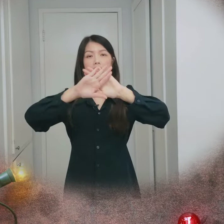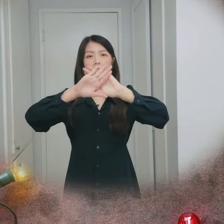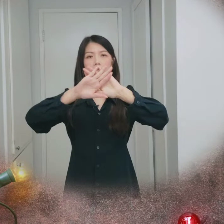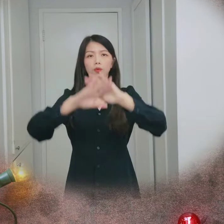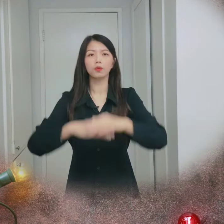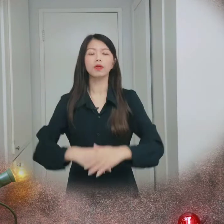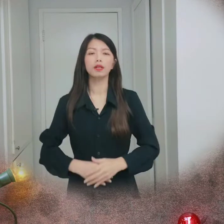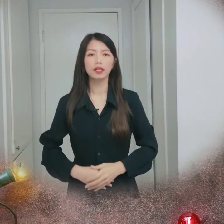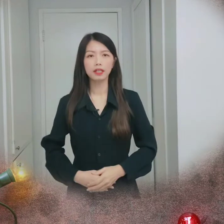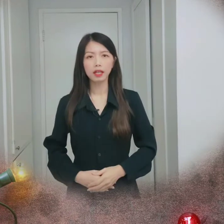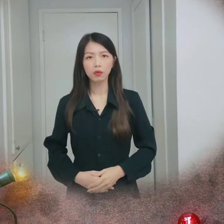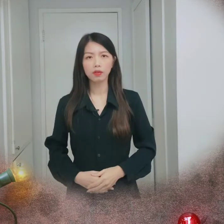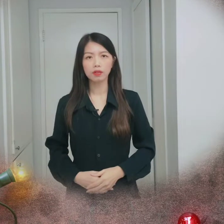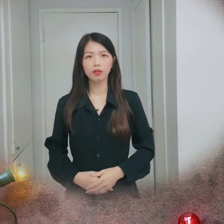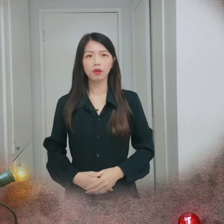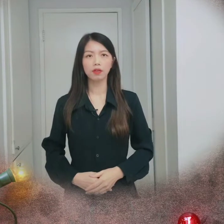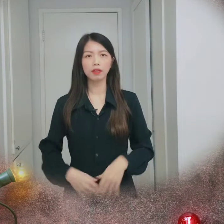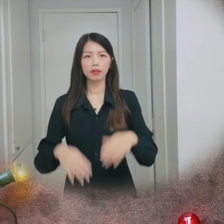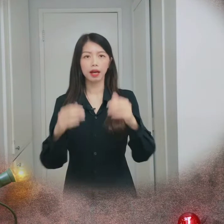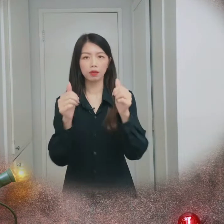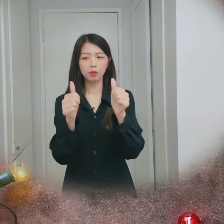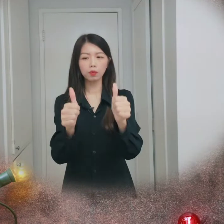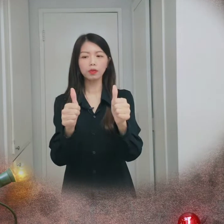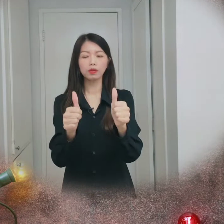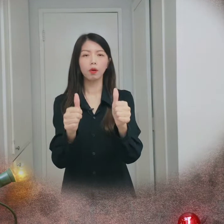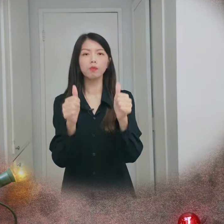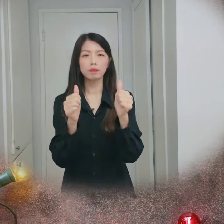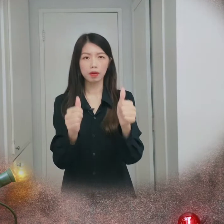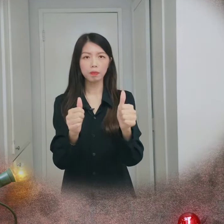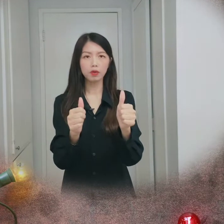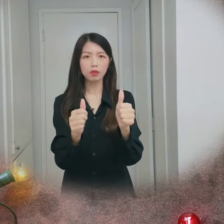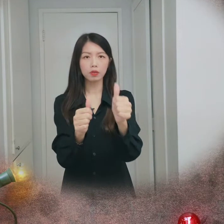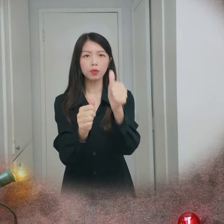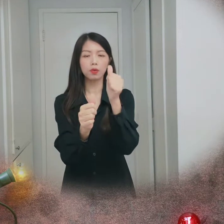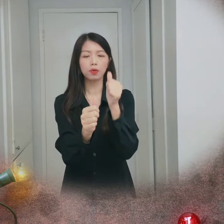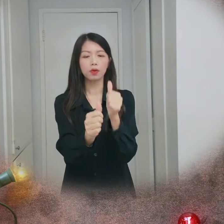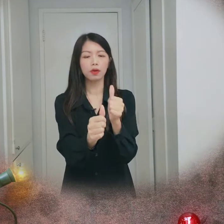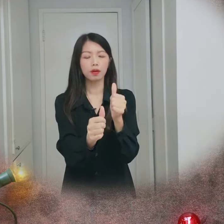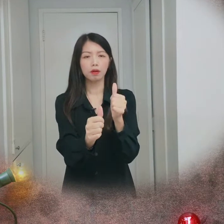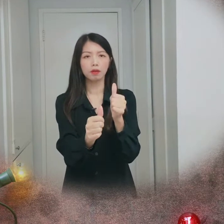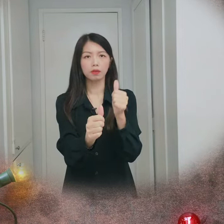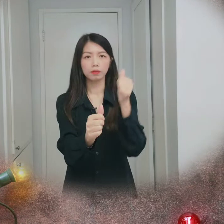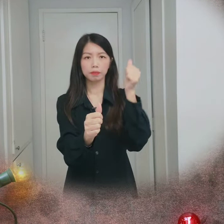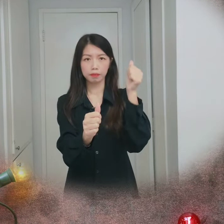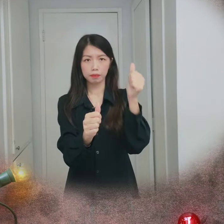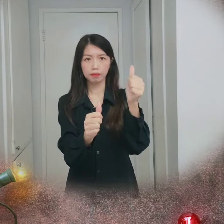어둠을 이기시고, 이기다라고 하는 뜻의 수어는 양손 엄지만 펴주시고